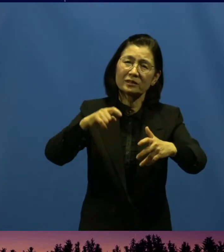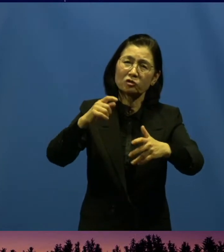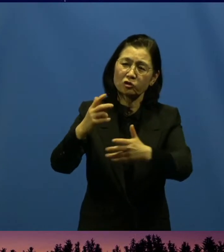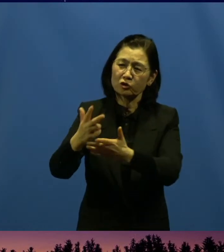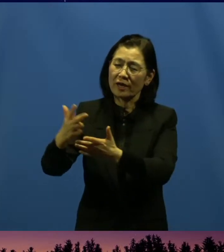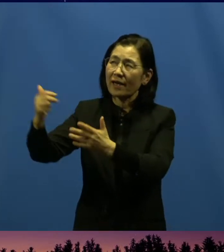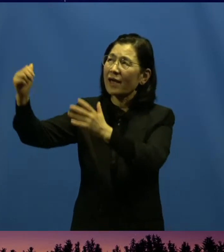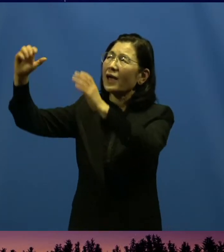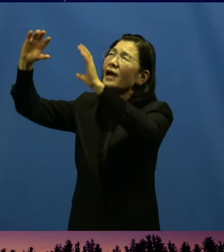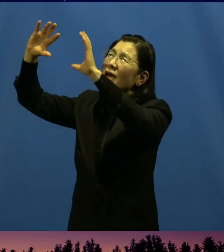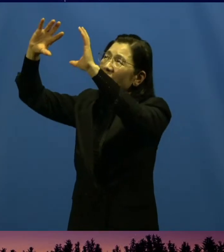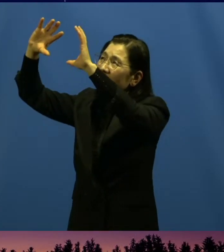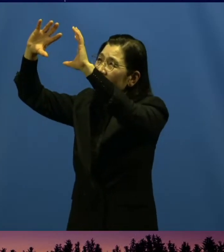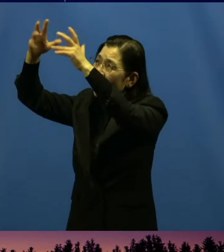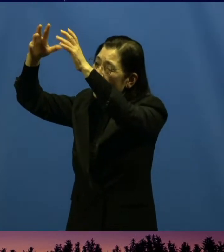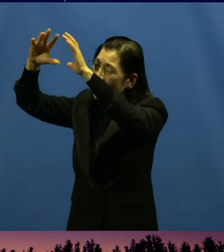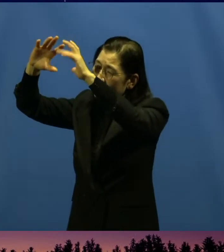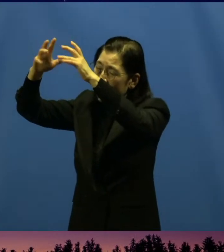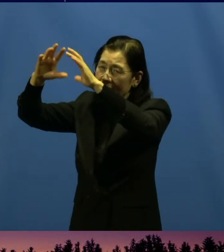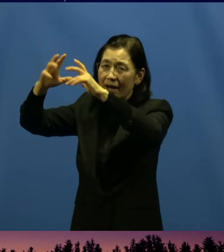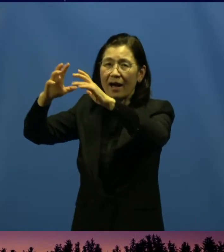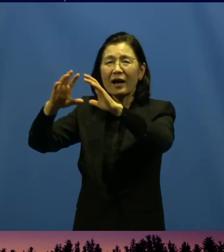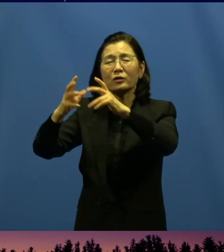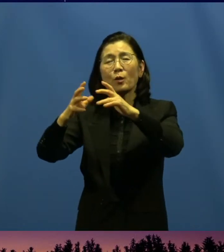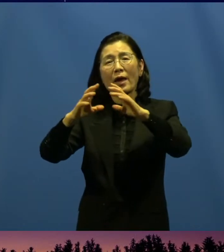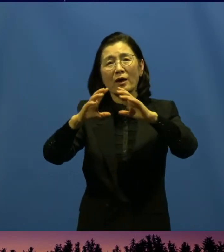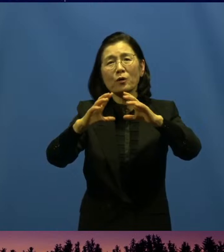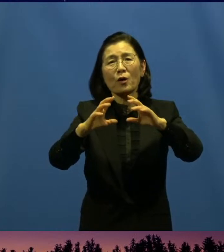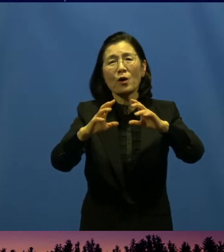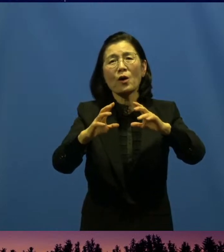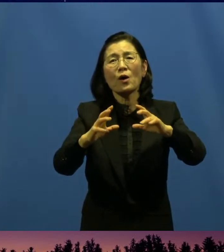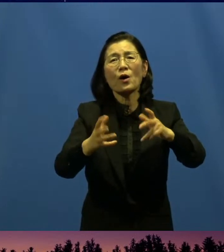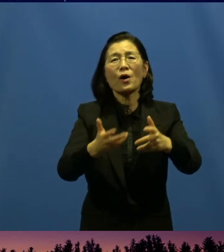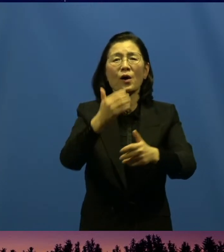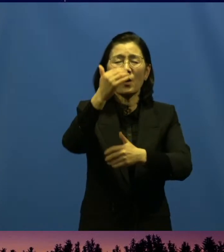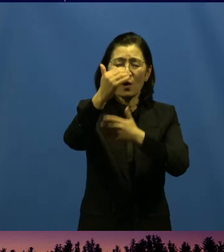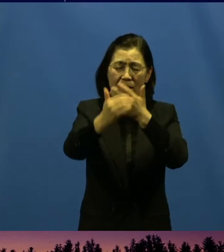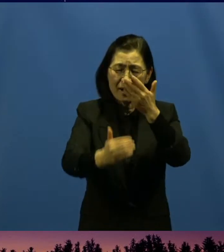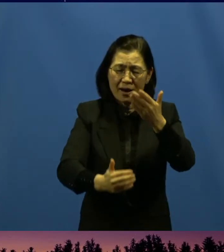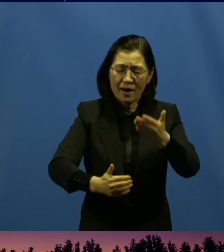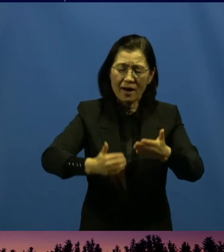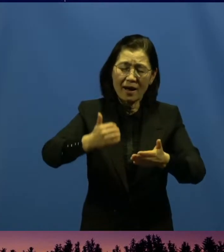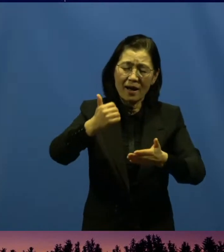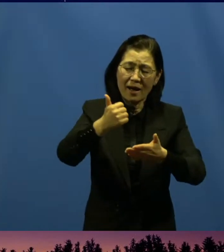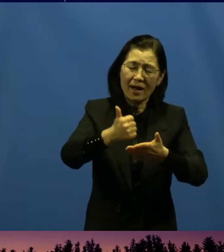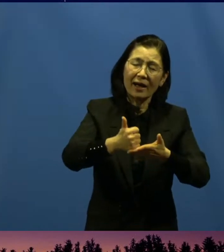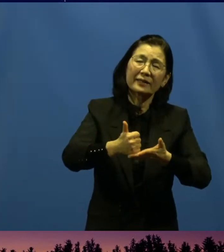세상은 주의 나라가 되고